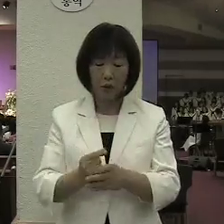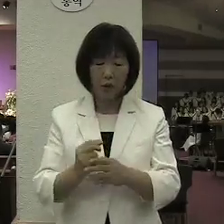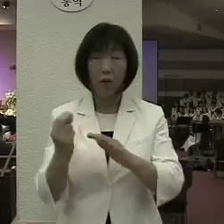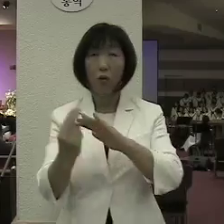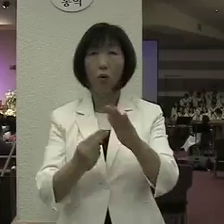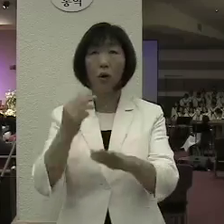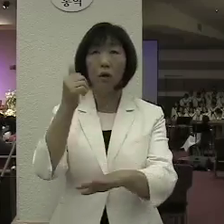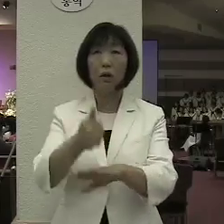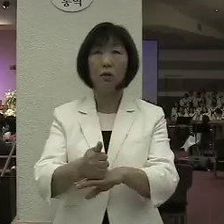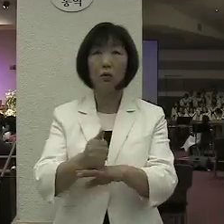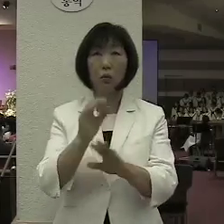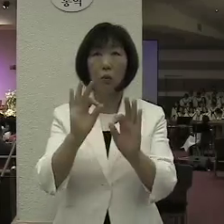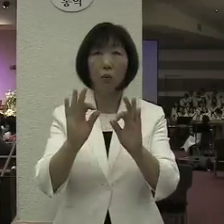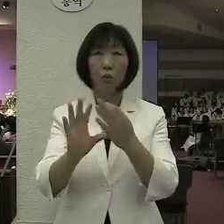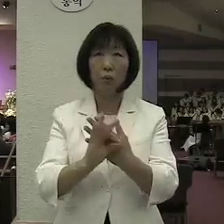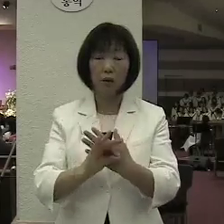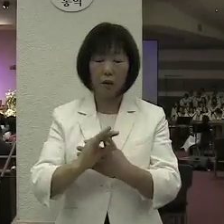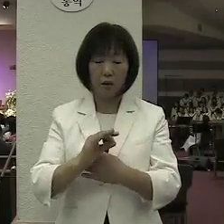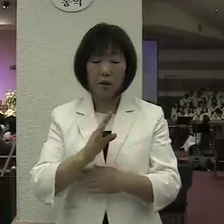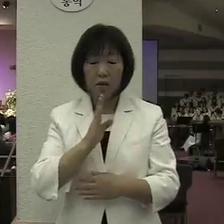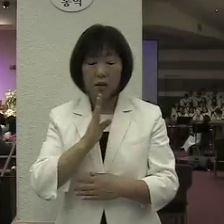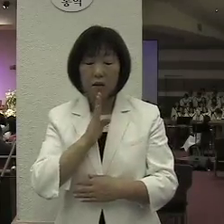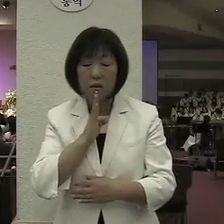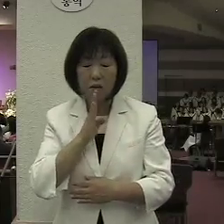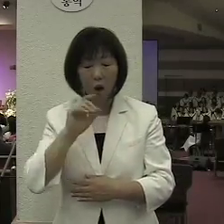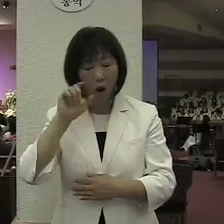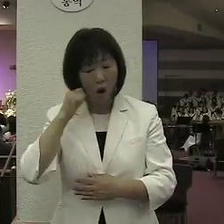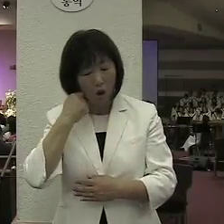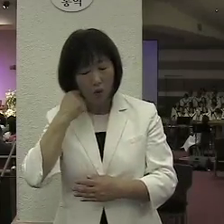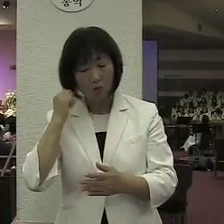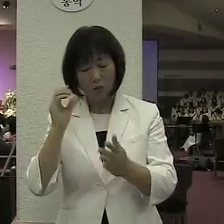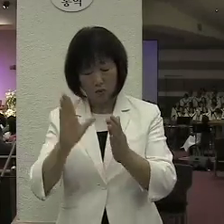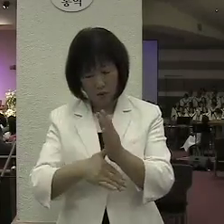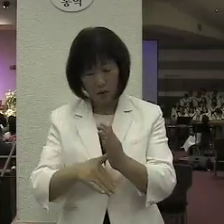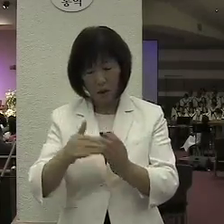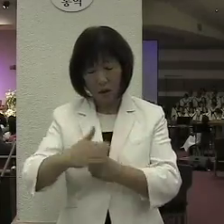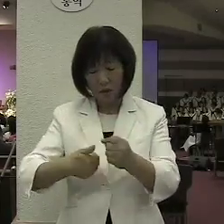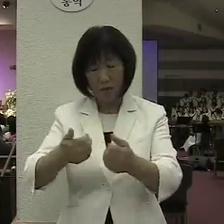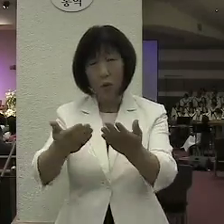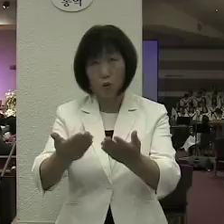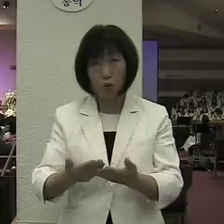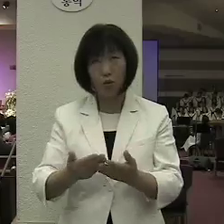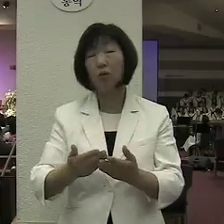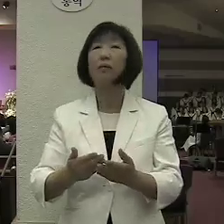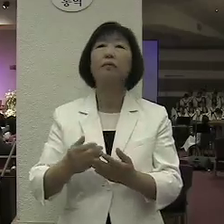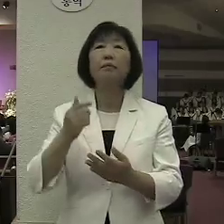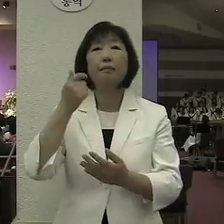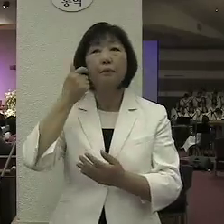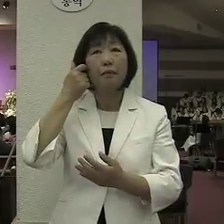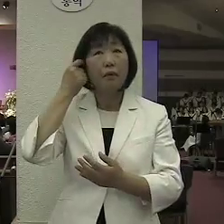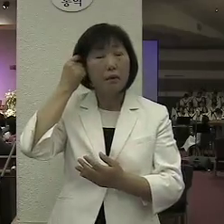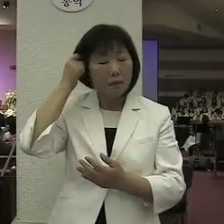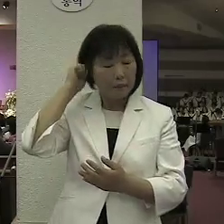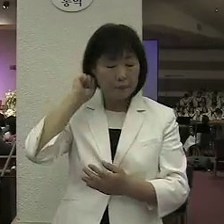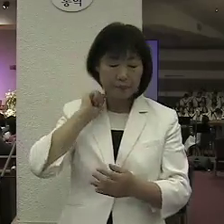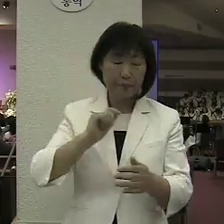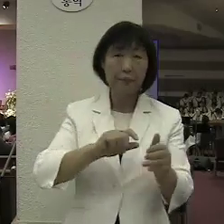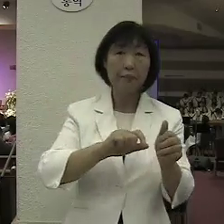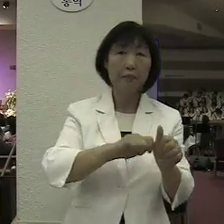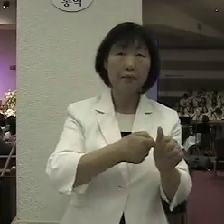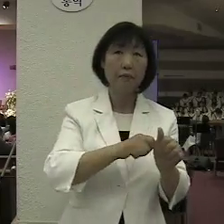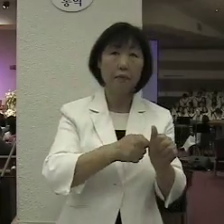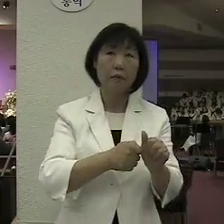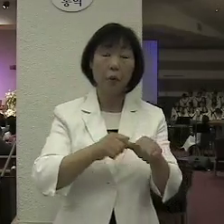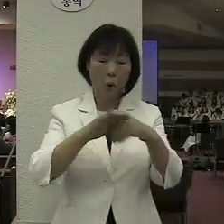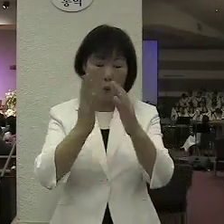일을 당할 것인가 알 수 있게 되고, 어떤 일을 당할지라도 부활하신 예수님이 우리의 주가 되시고